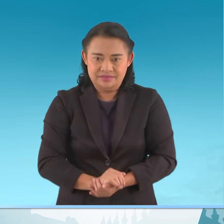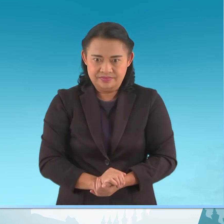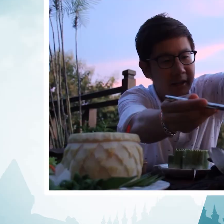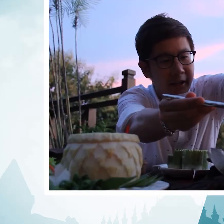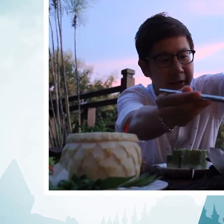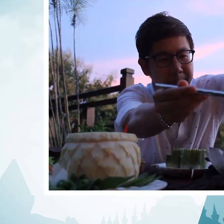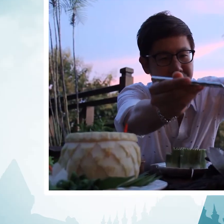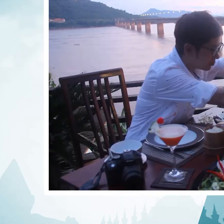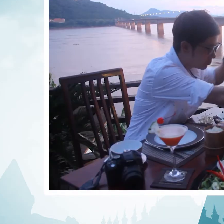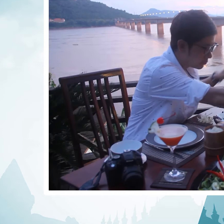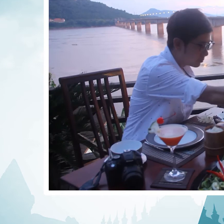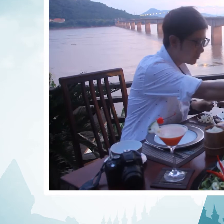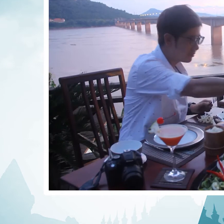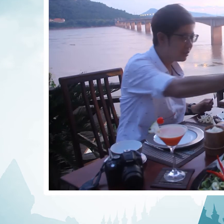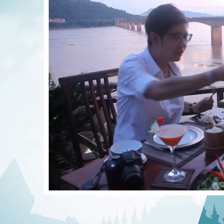แม่